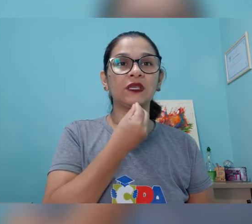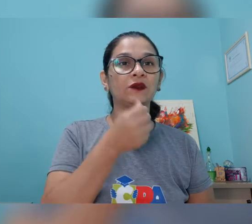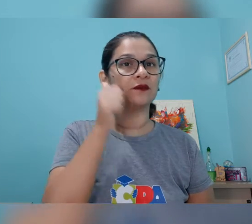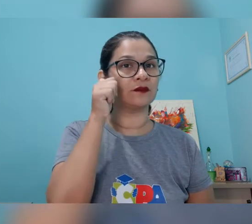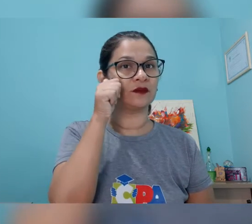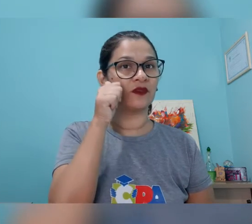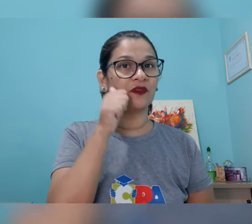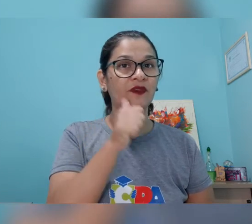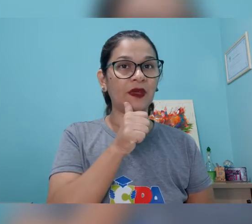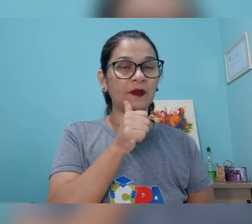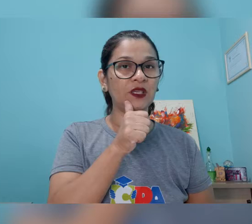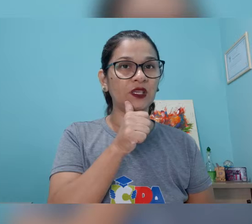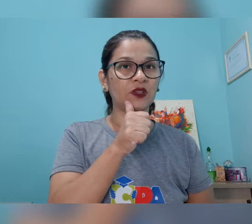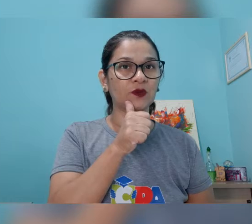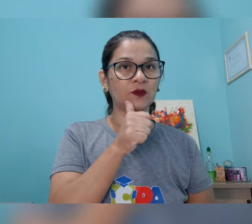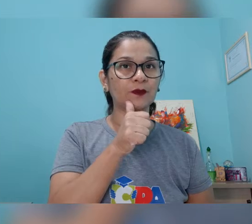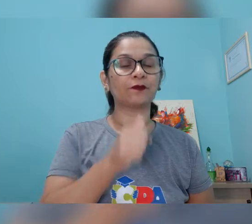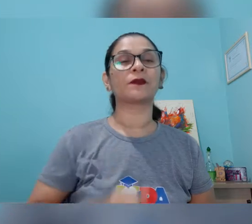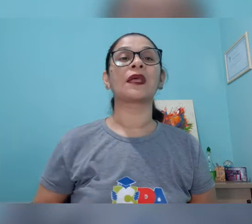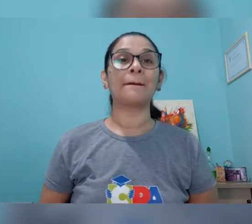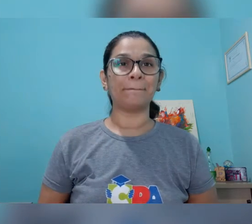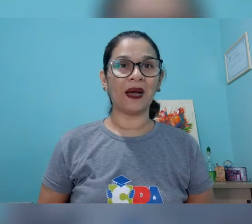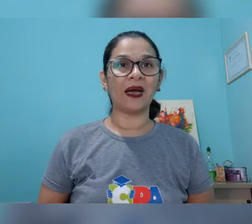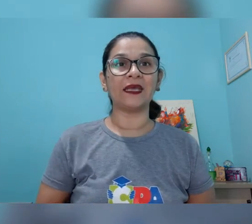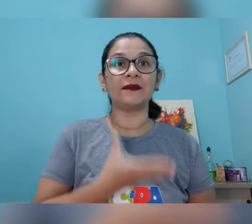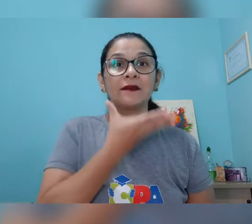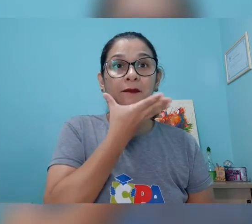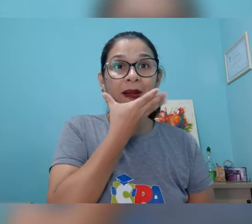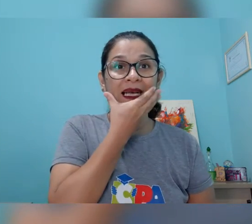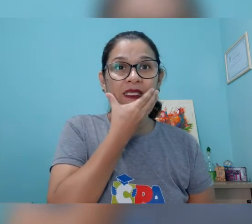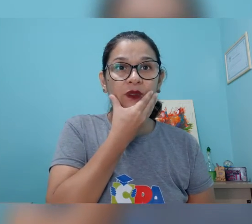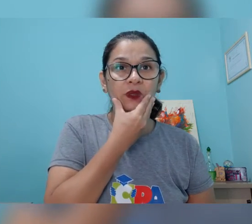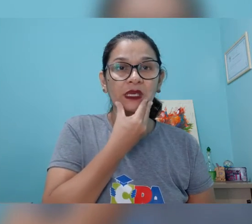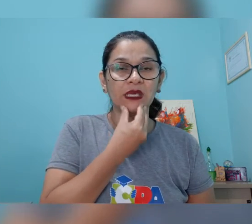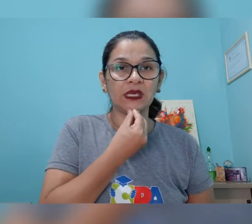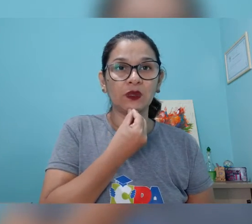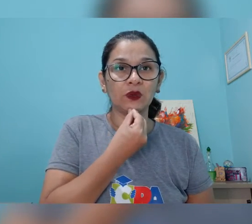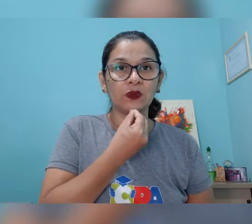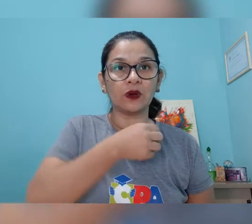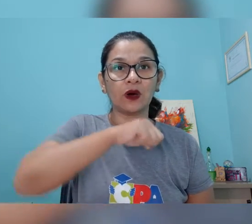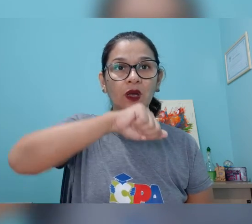Masculino, feminino. Pai, masculino, ó.